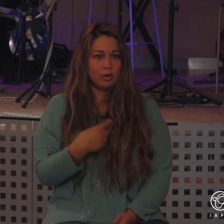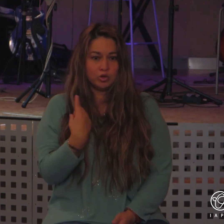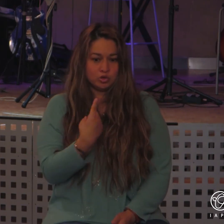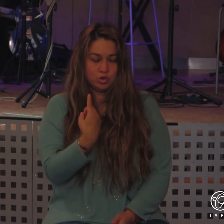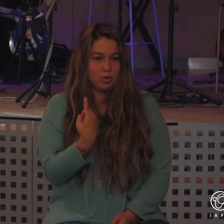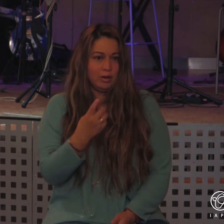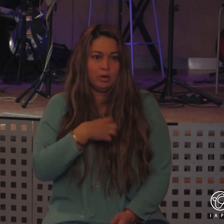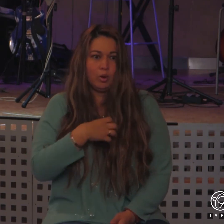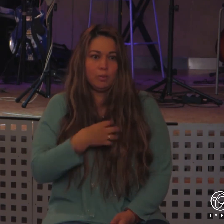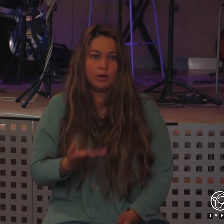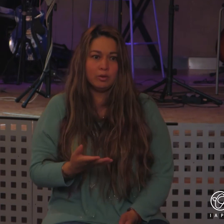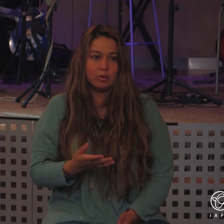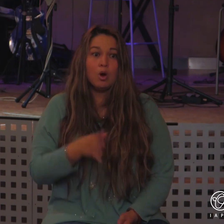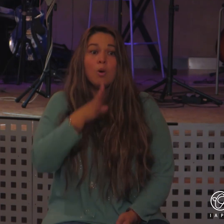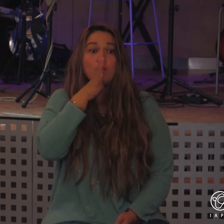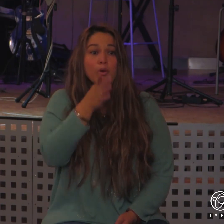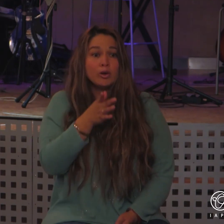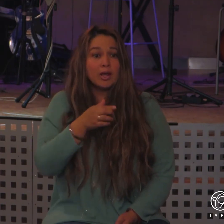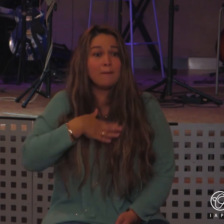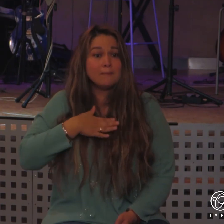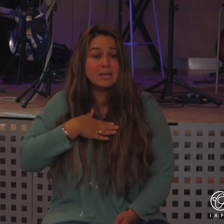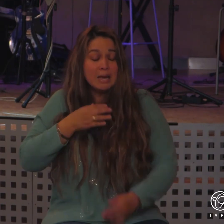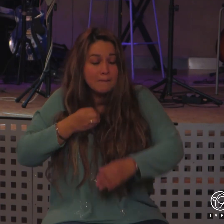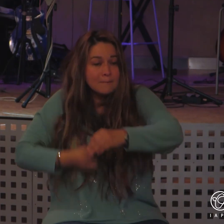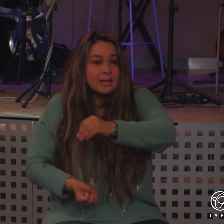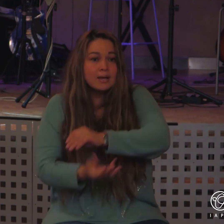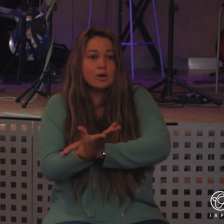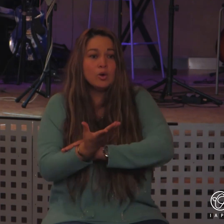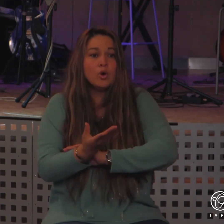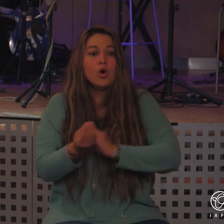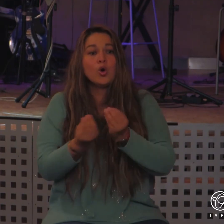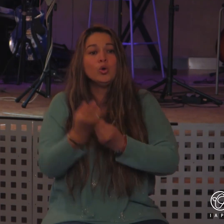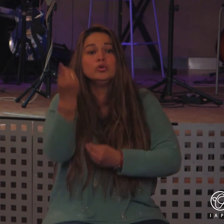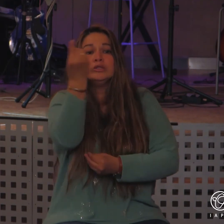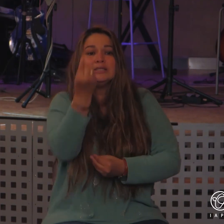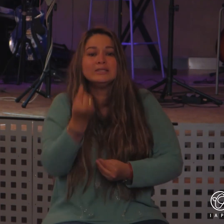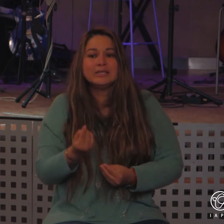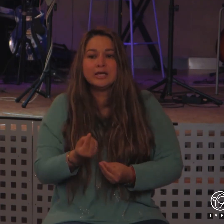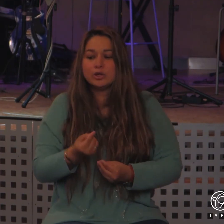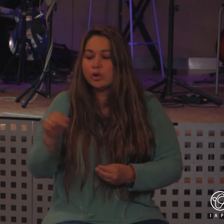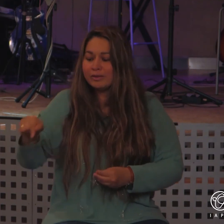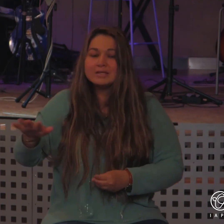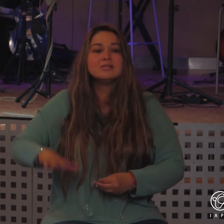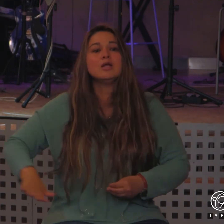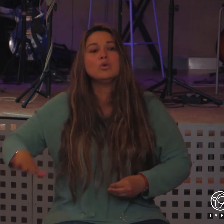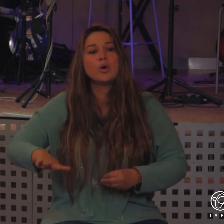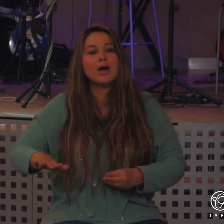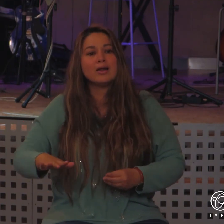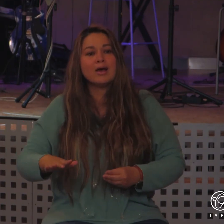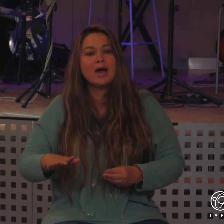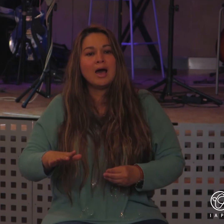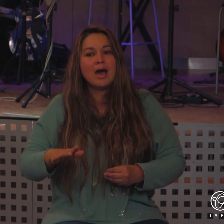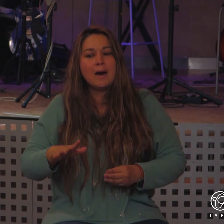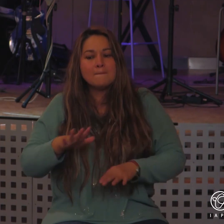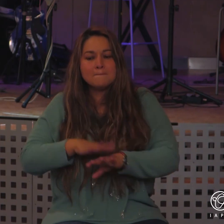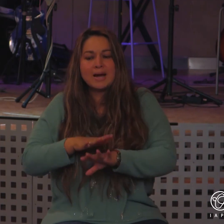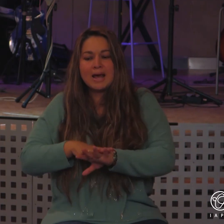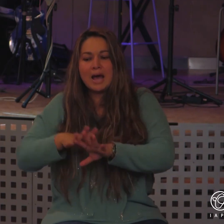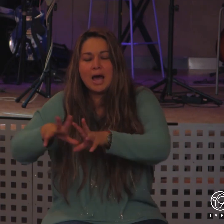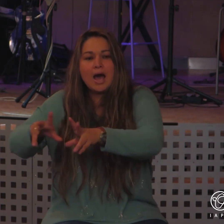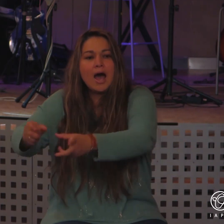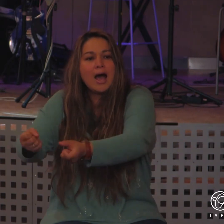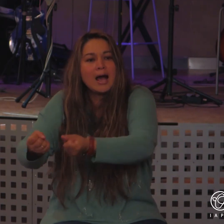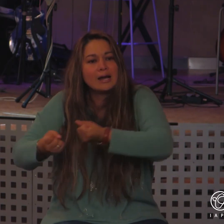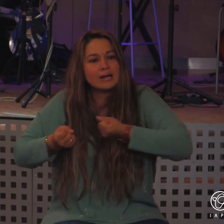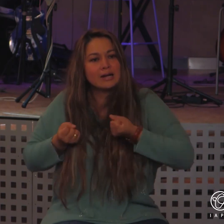Mizpa, llamado iglesia. Ahí es donde Dios me ha introducido en el cuerpo de Cristo y fuera de